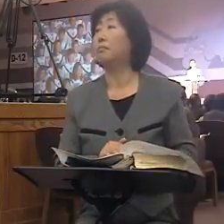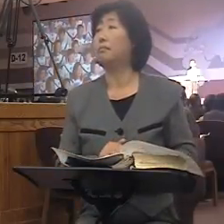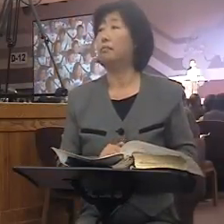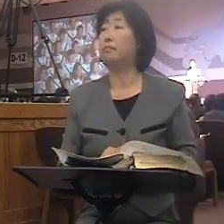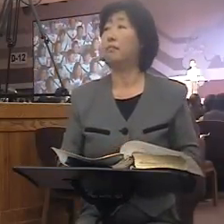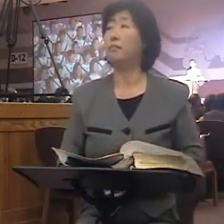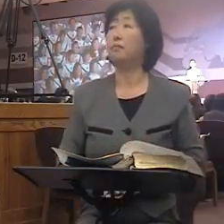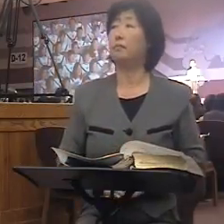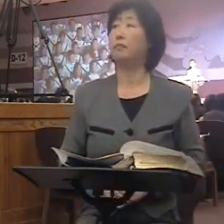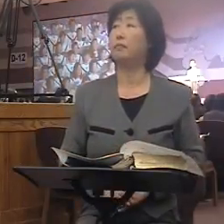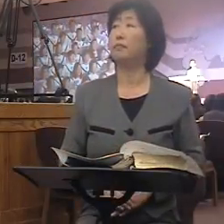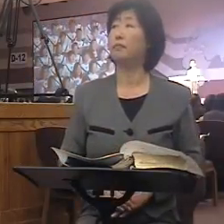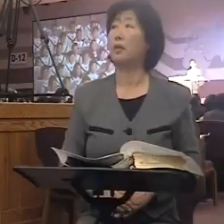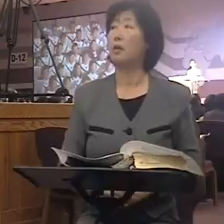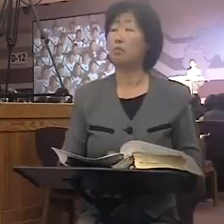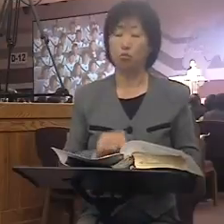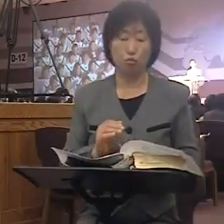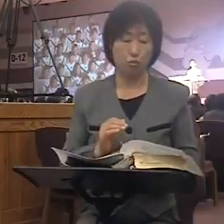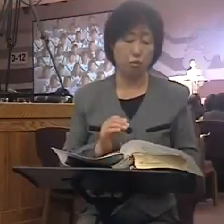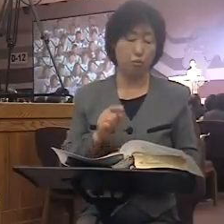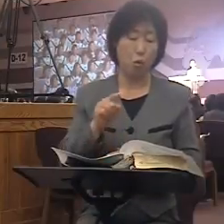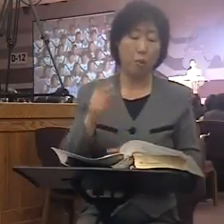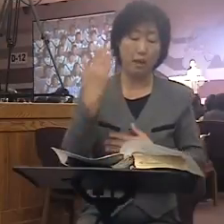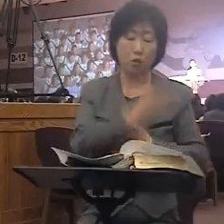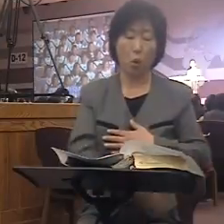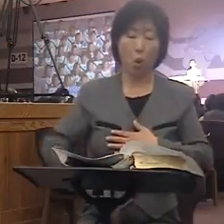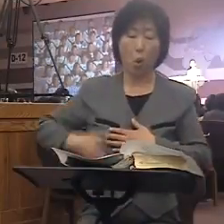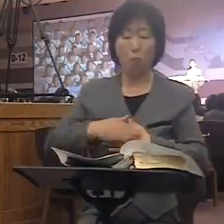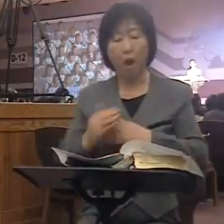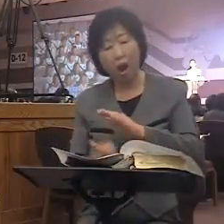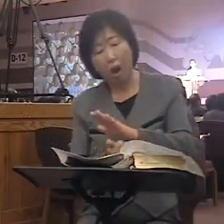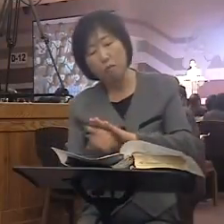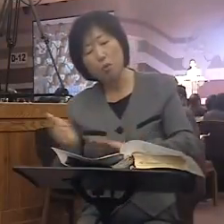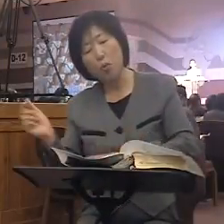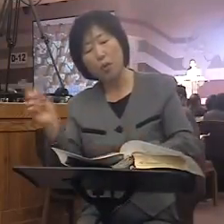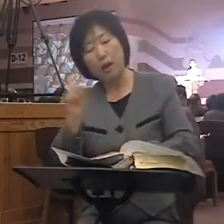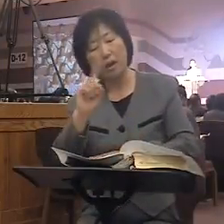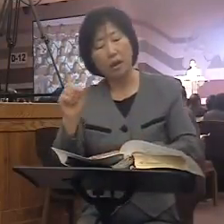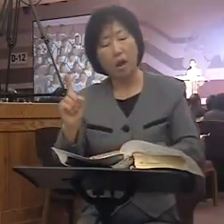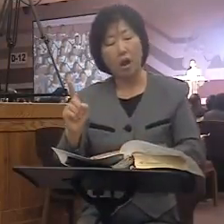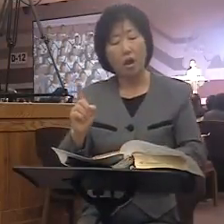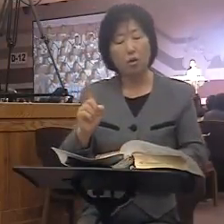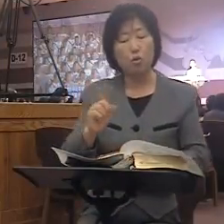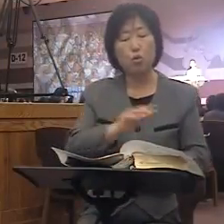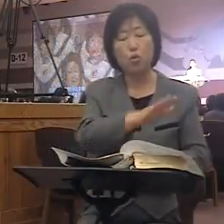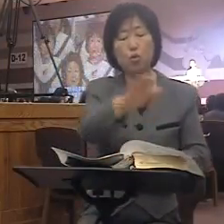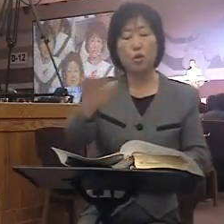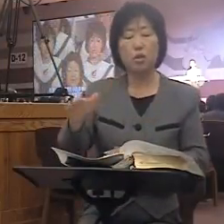오